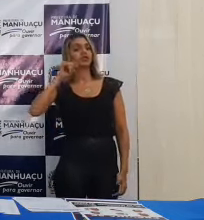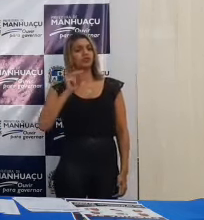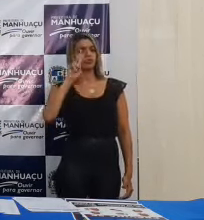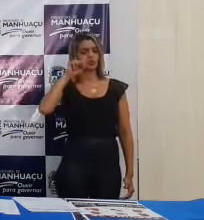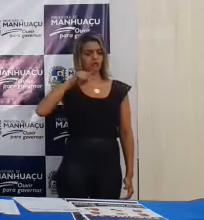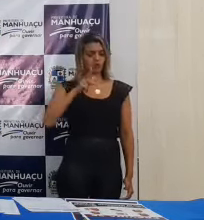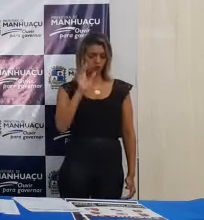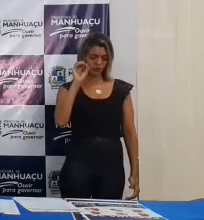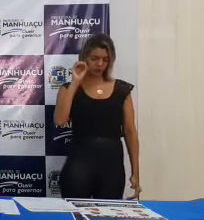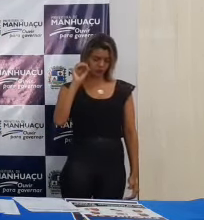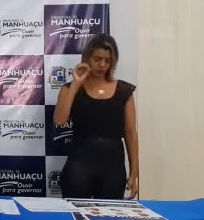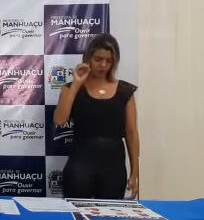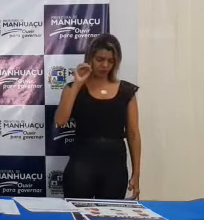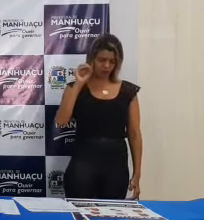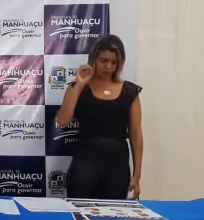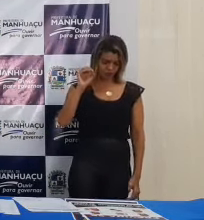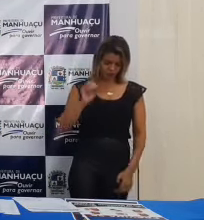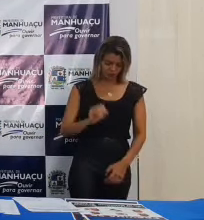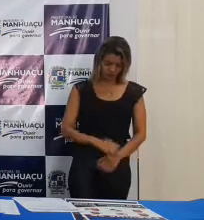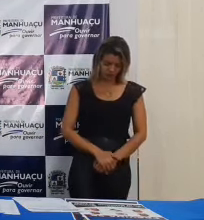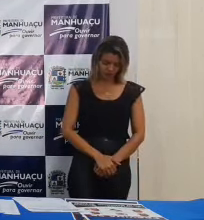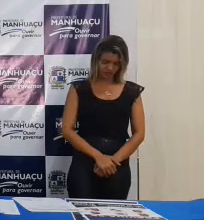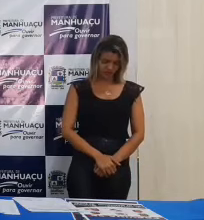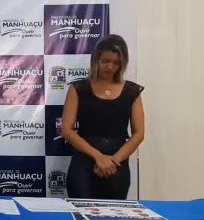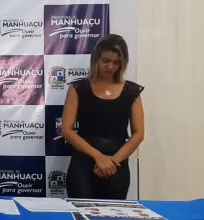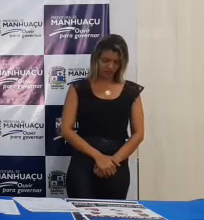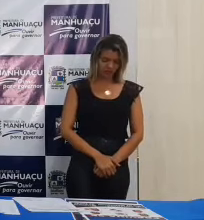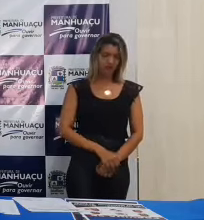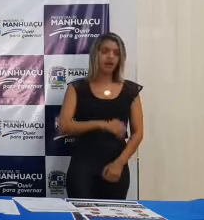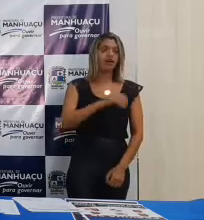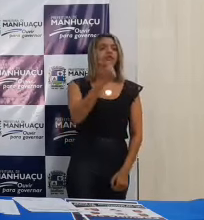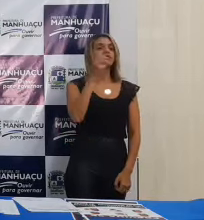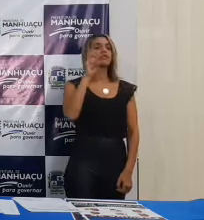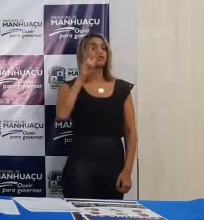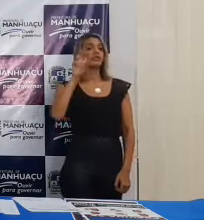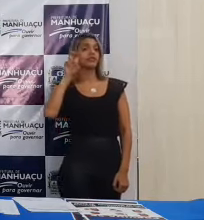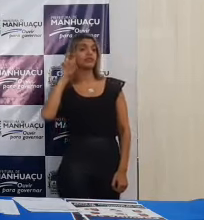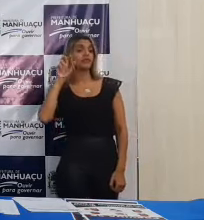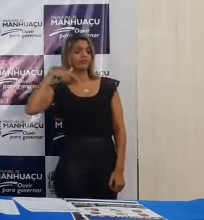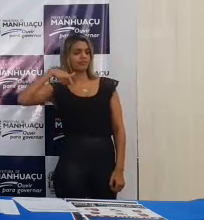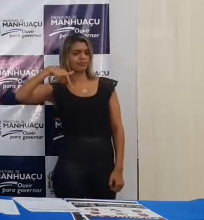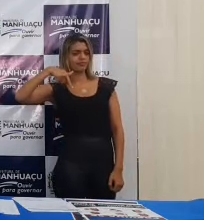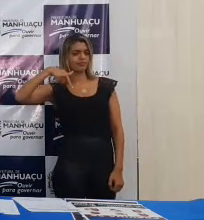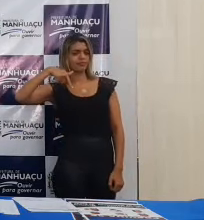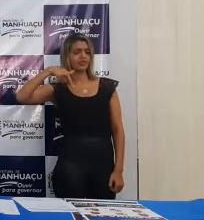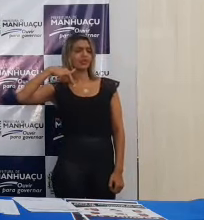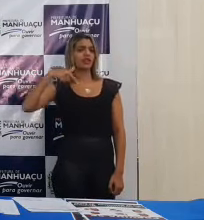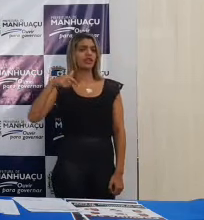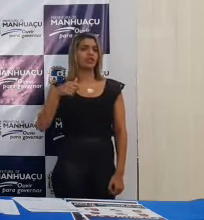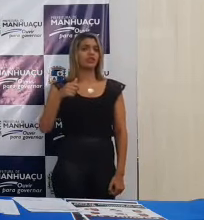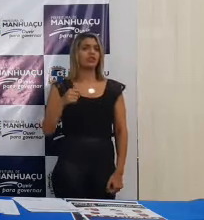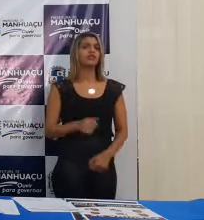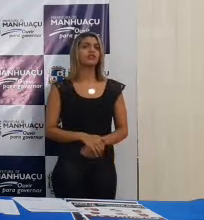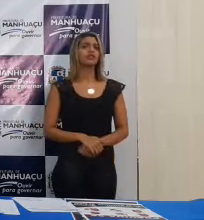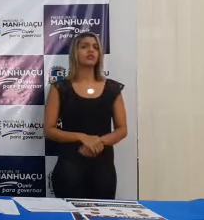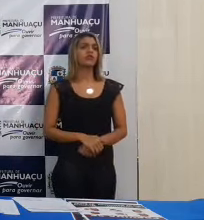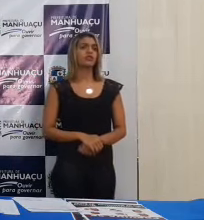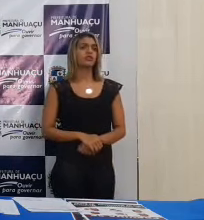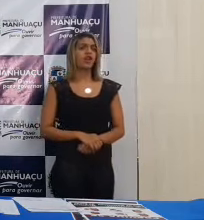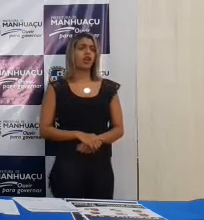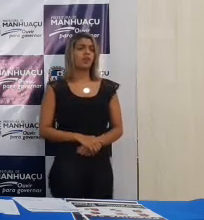E no dia que fez o fechamento, tinha 137 casos confirmados. E depois de 28 dias do